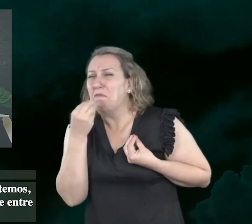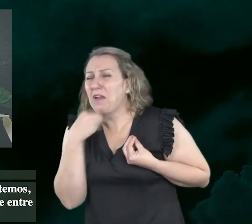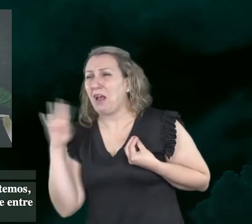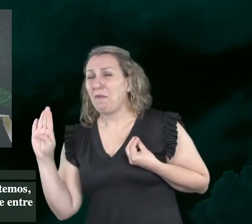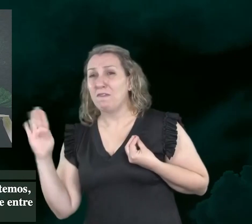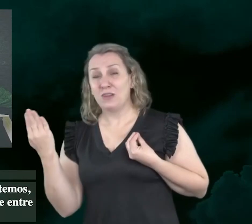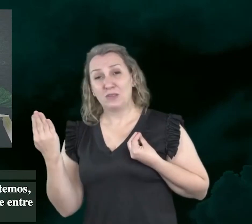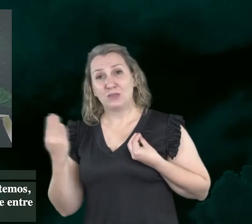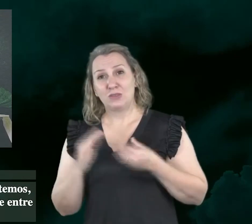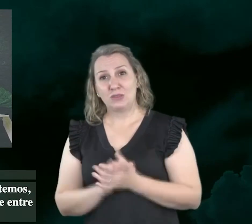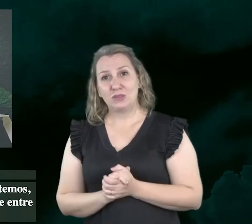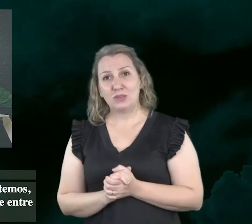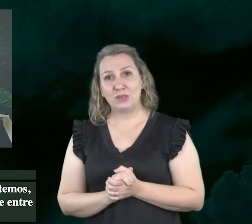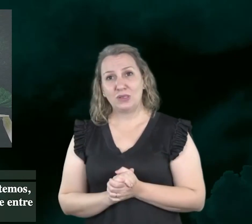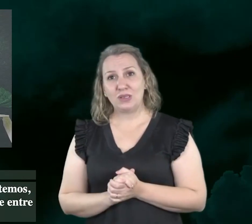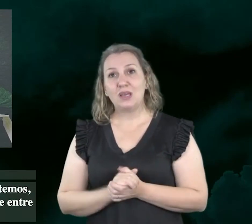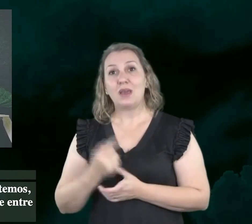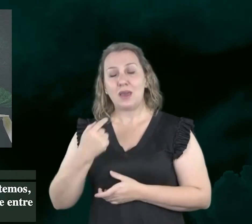a